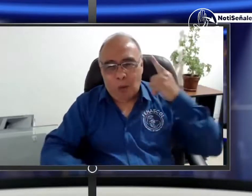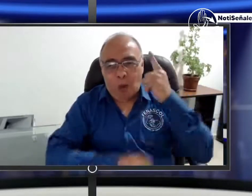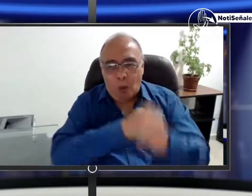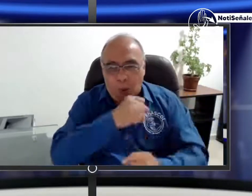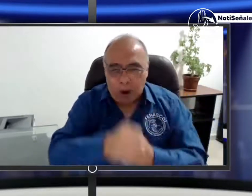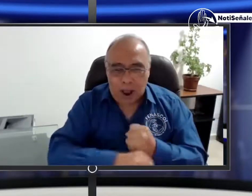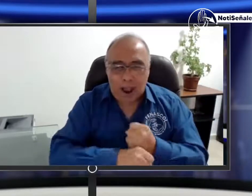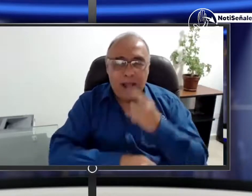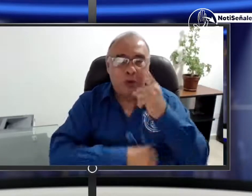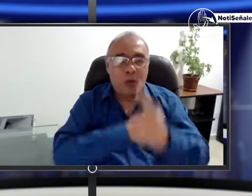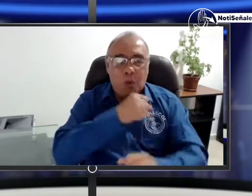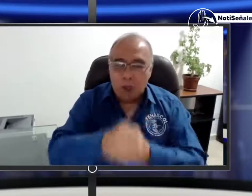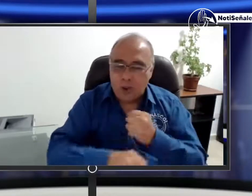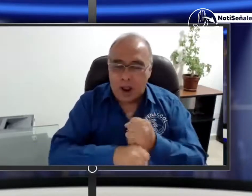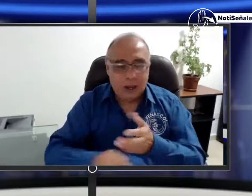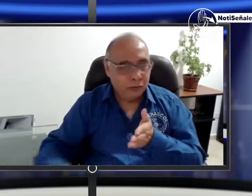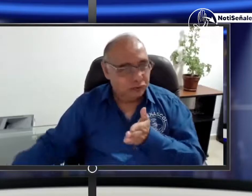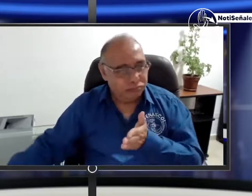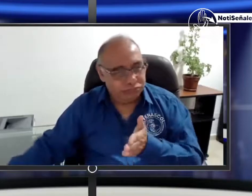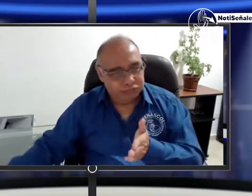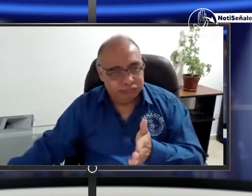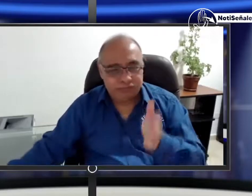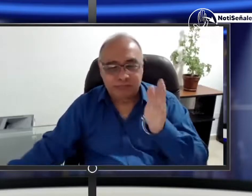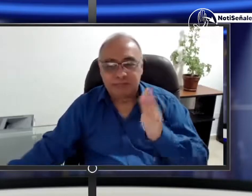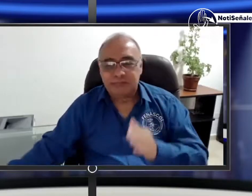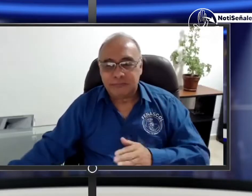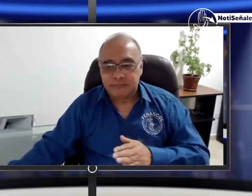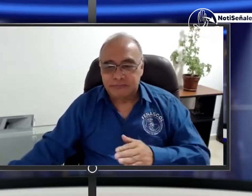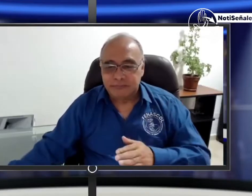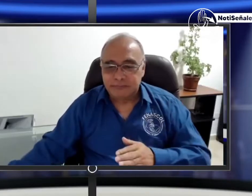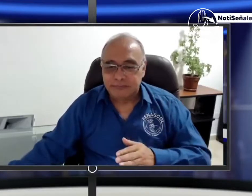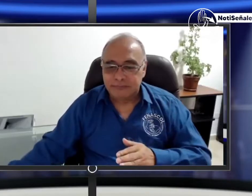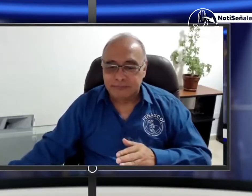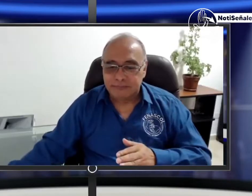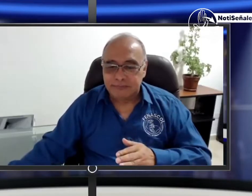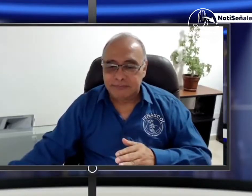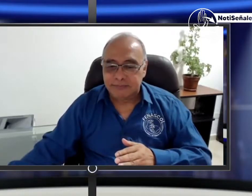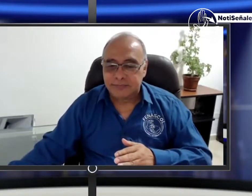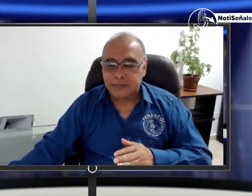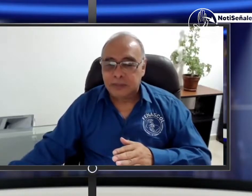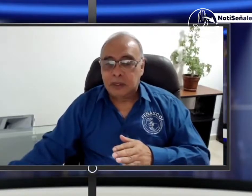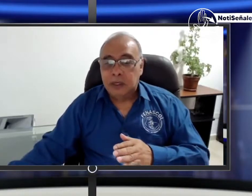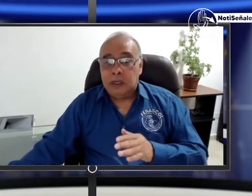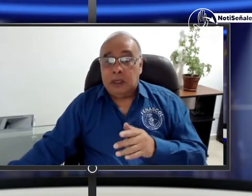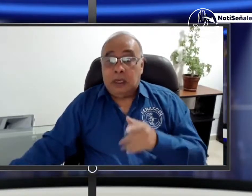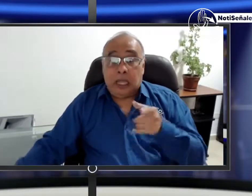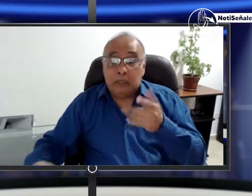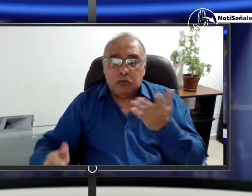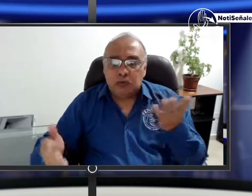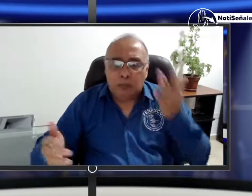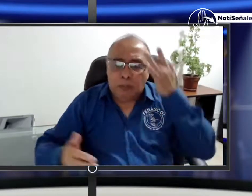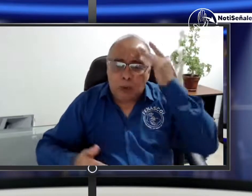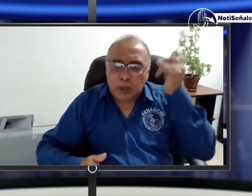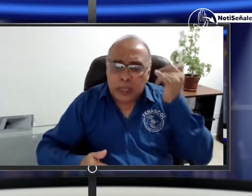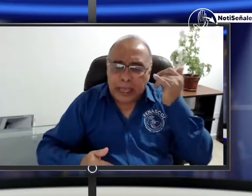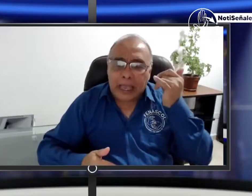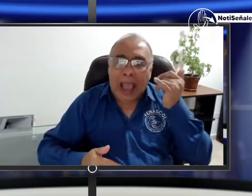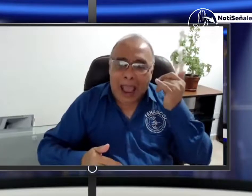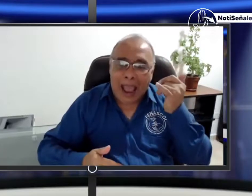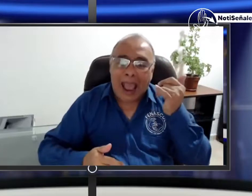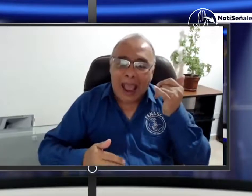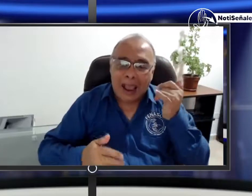y dejaron un primer espacio que tiene la costumbre de darse año tras año